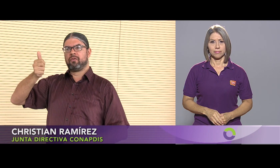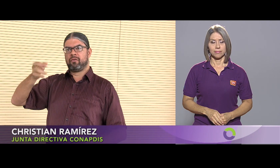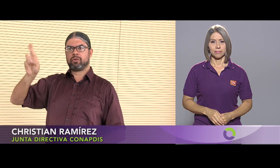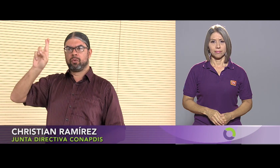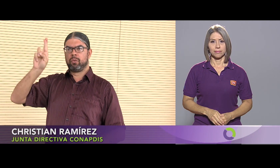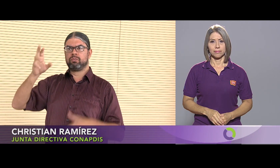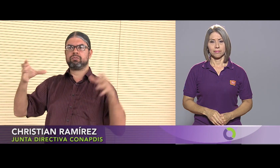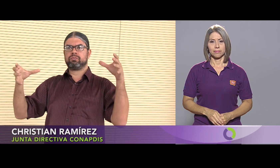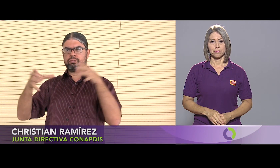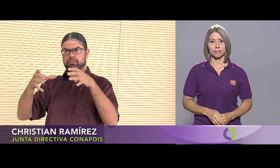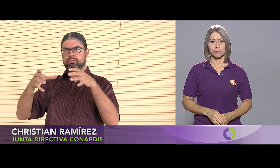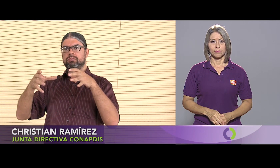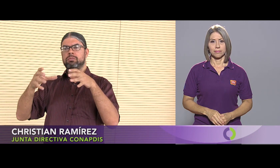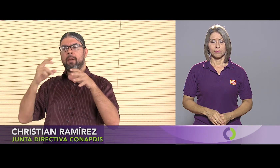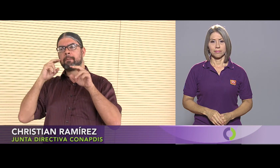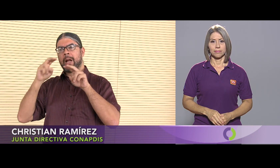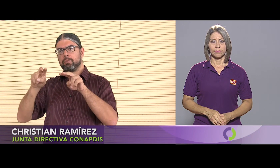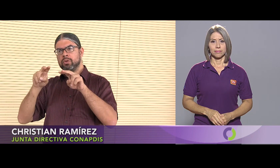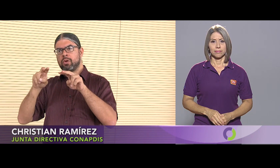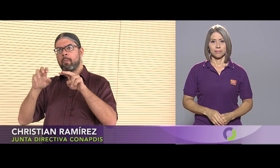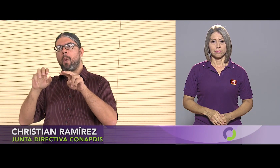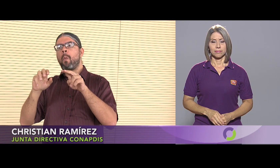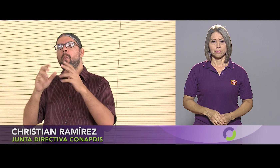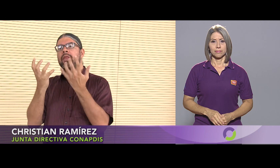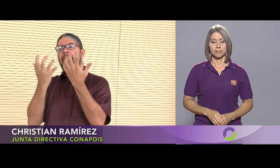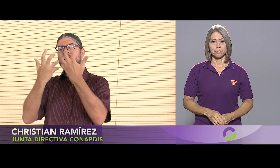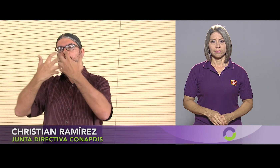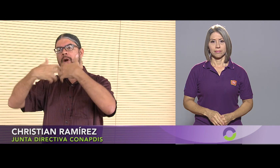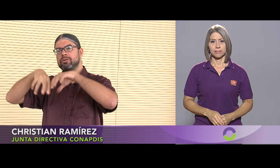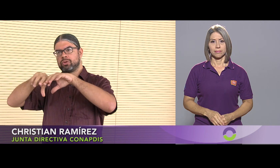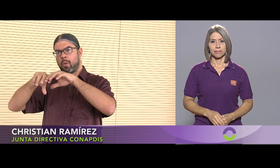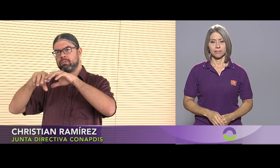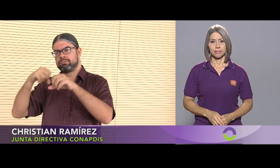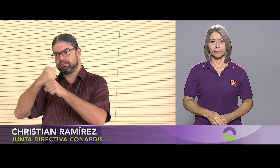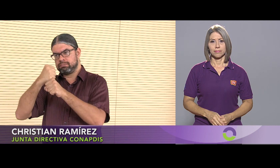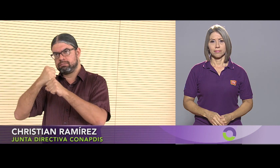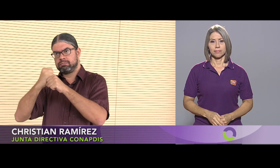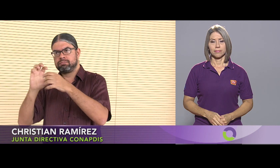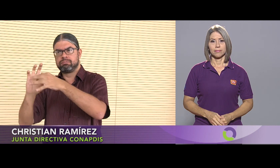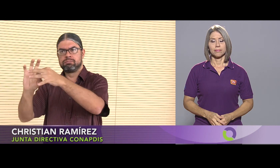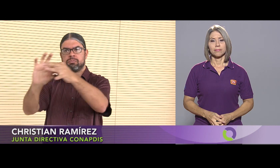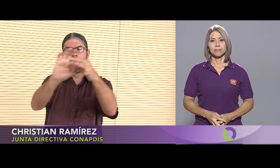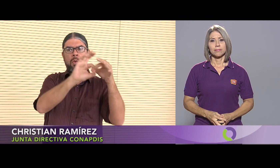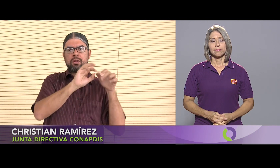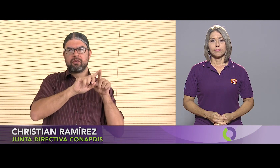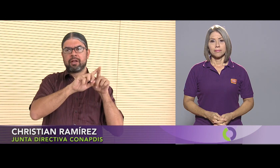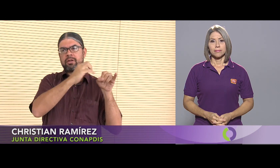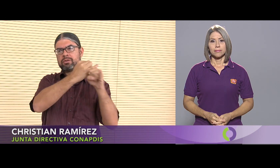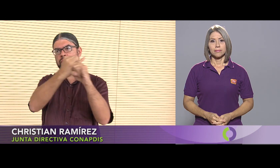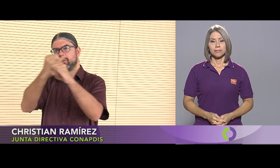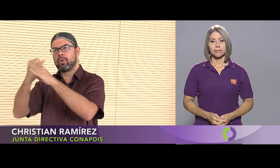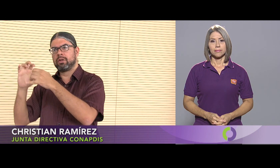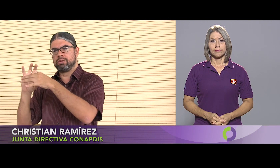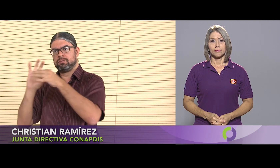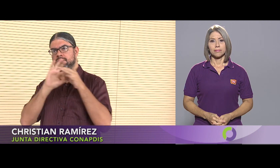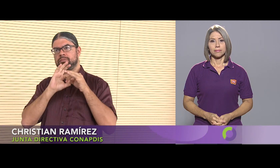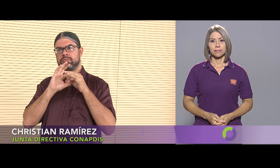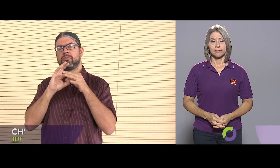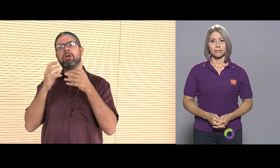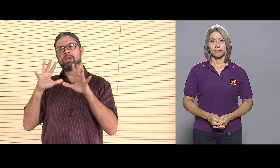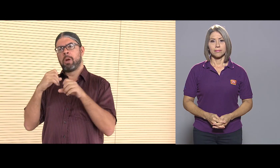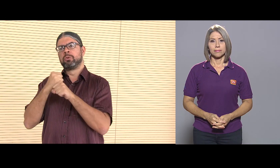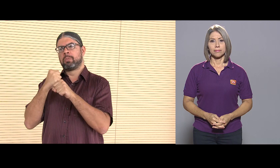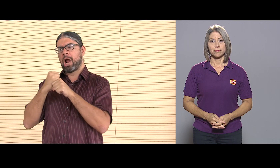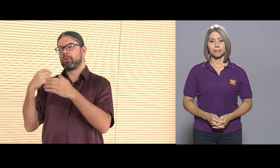al CONAPDIS, ¿verdad? Como ente rector, como institución rectora, le compete generar una articulación con las